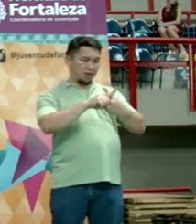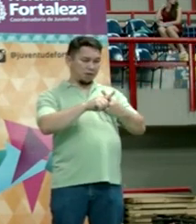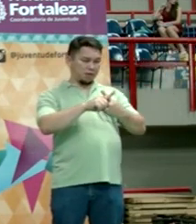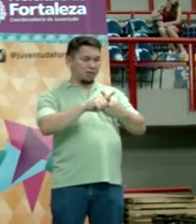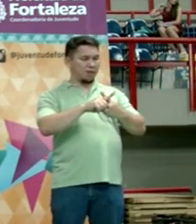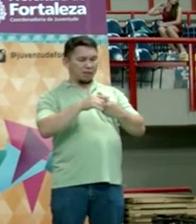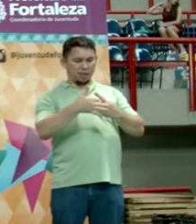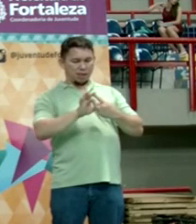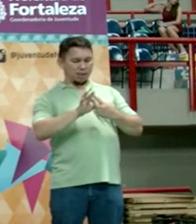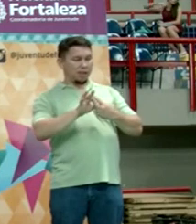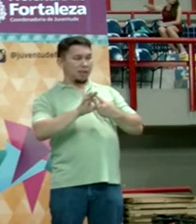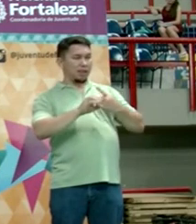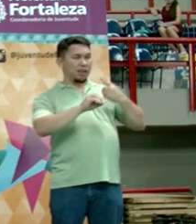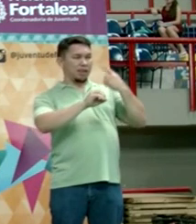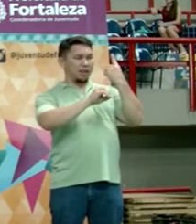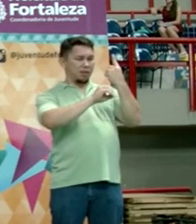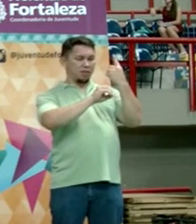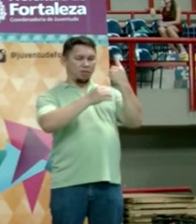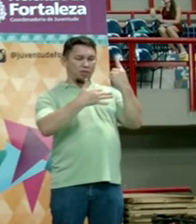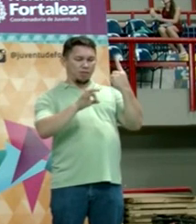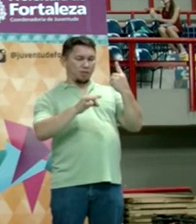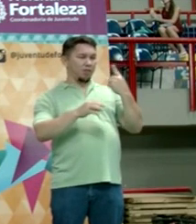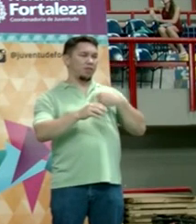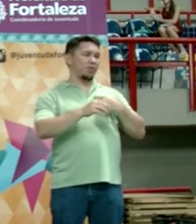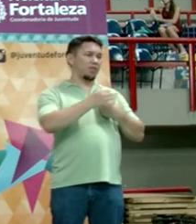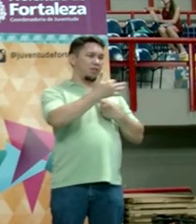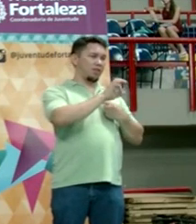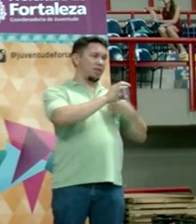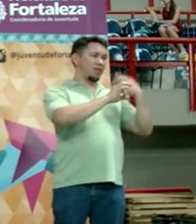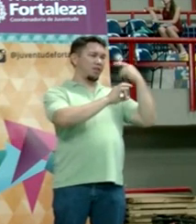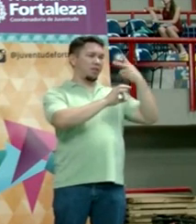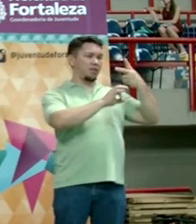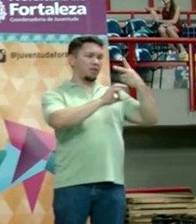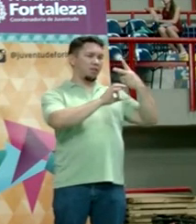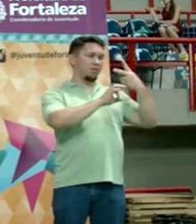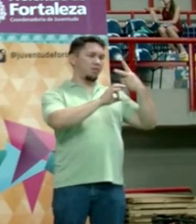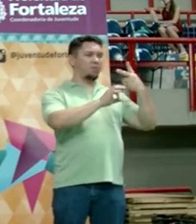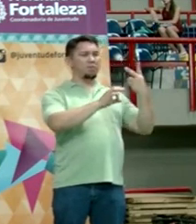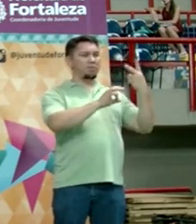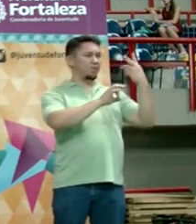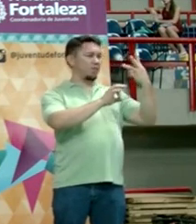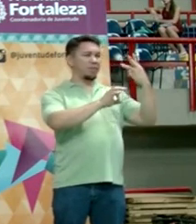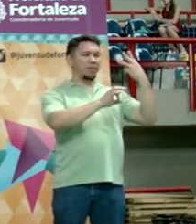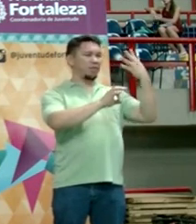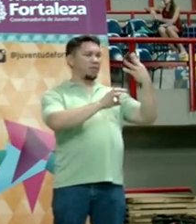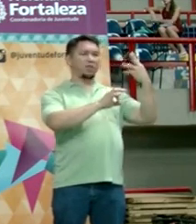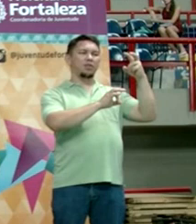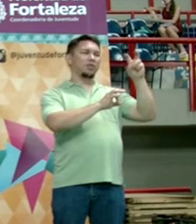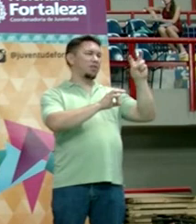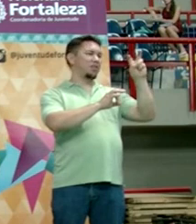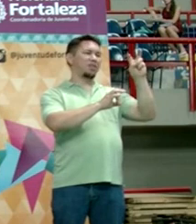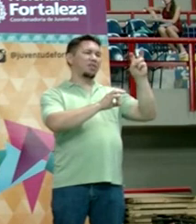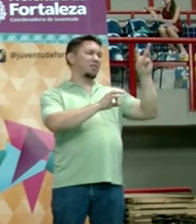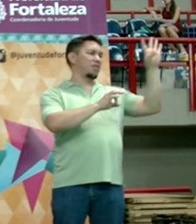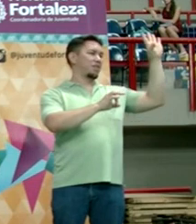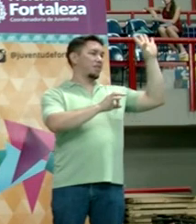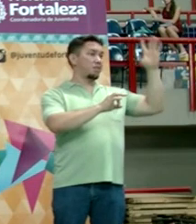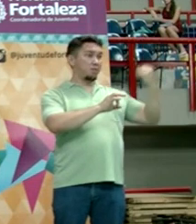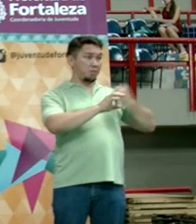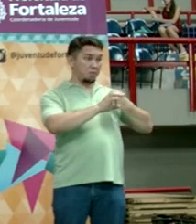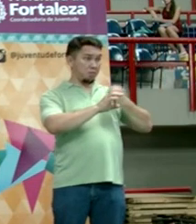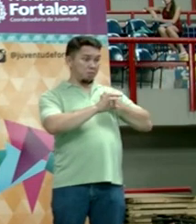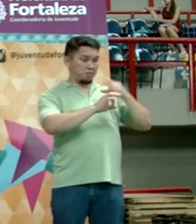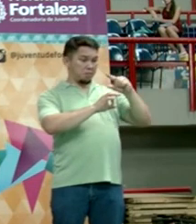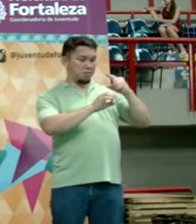elevado a 1, 10, 10 elevado a 2, e aí vai 10 elevado a 3, 10 elevado a 4, 10 elevado a 5. Então é o